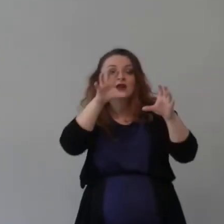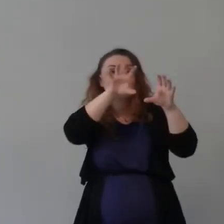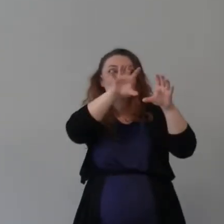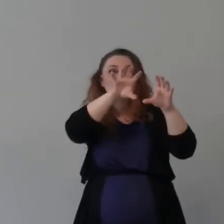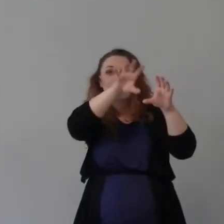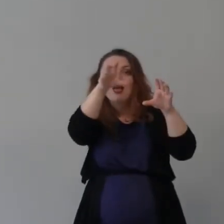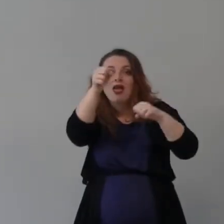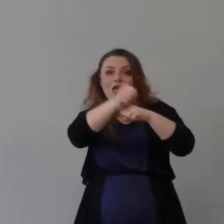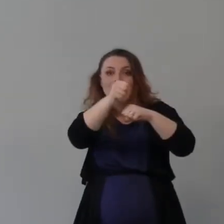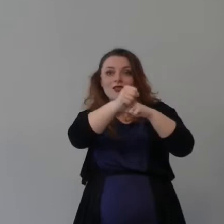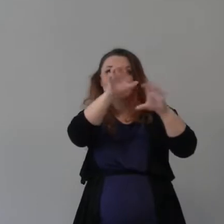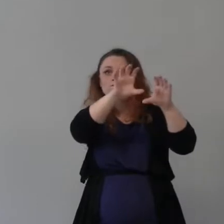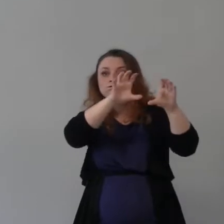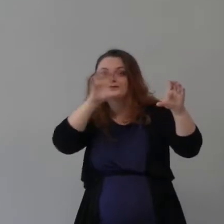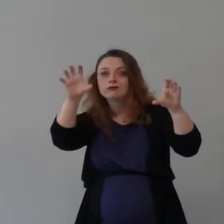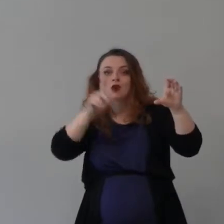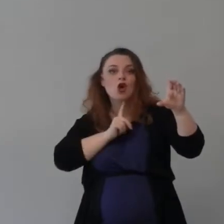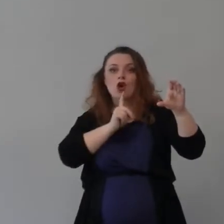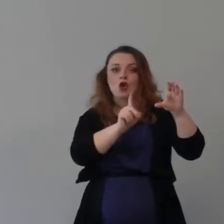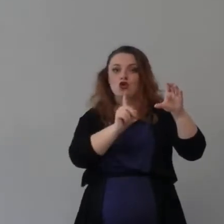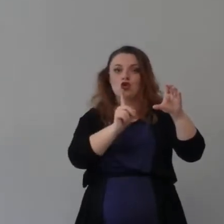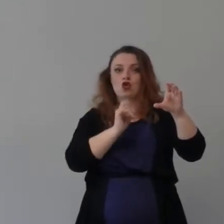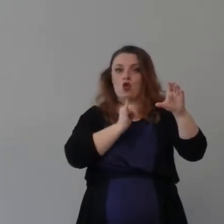Vede la pietra tolta, non entra per niente e